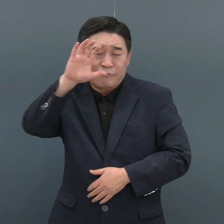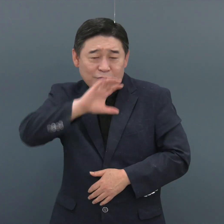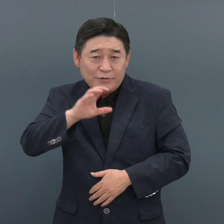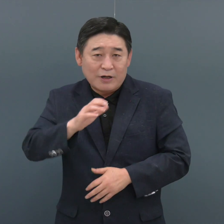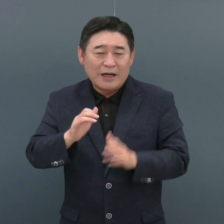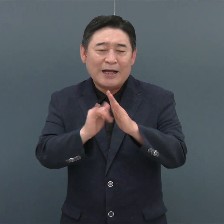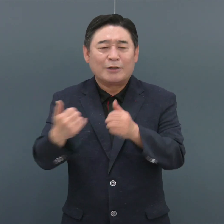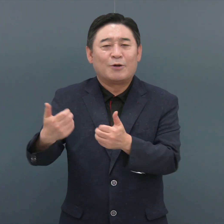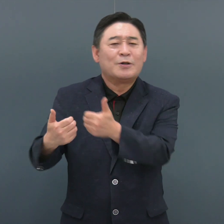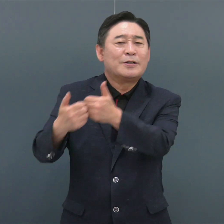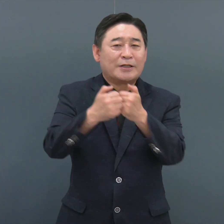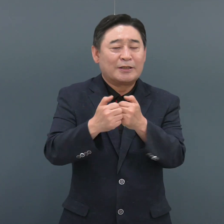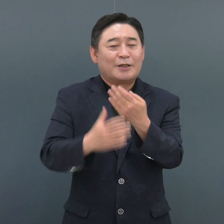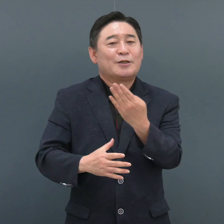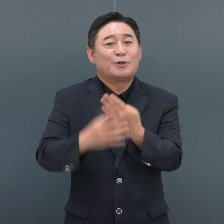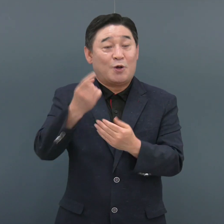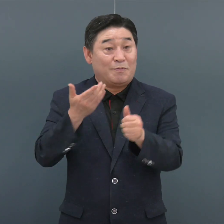등을 통합 실시하겠습니다.